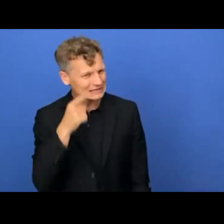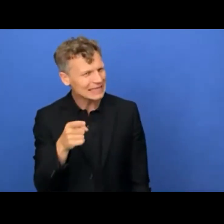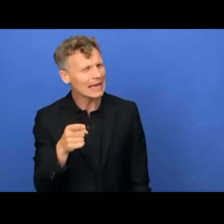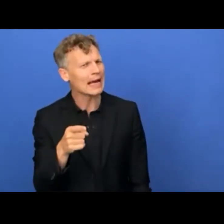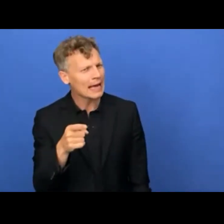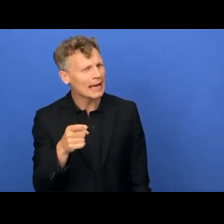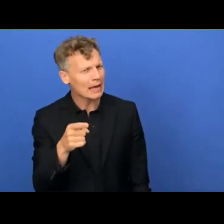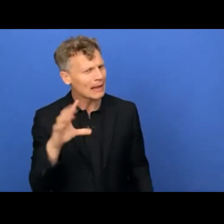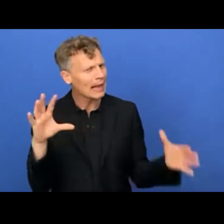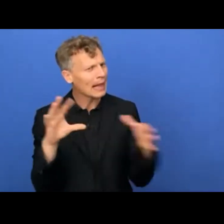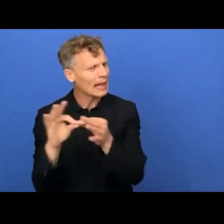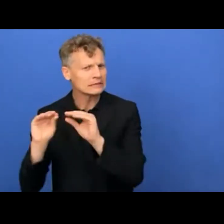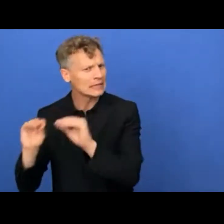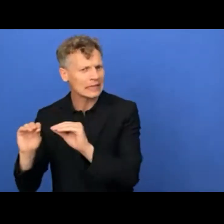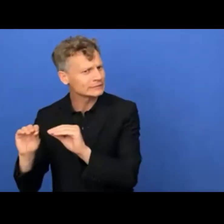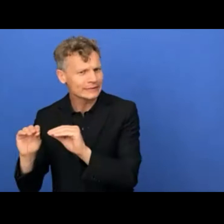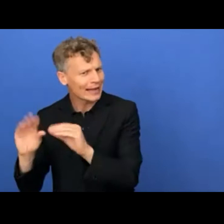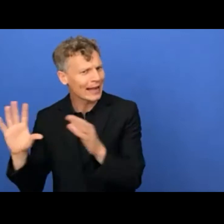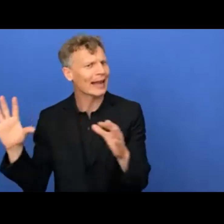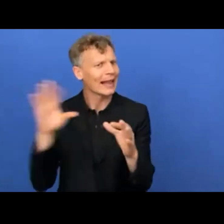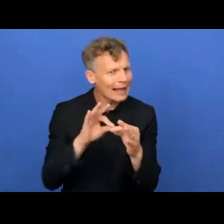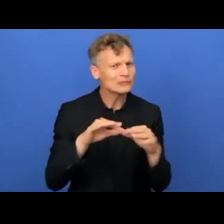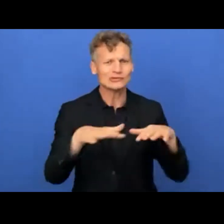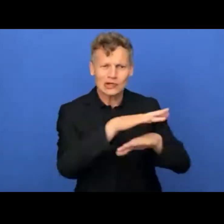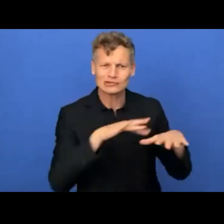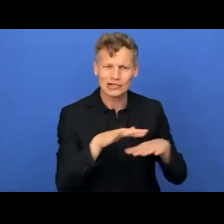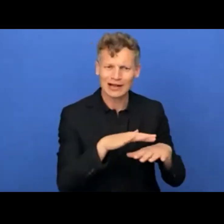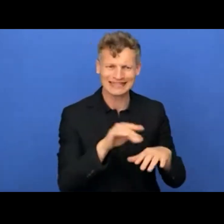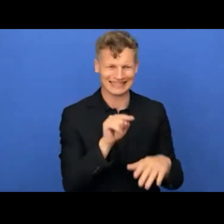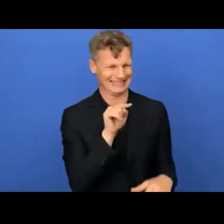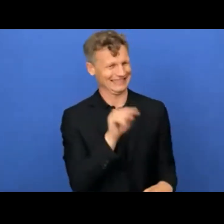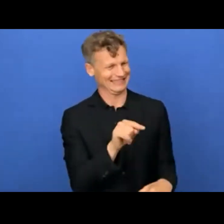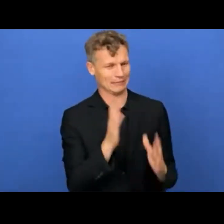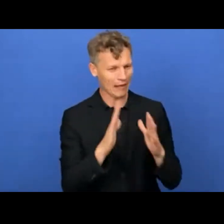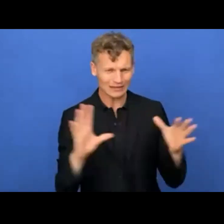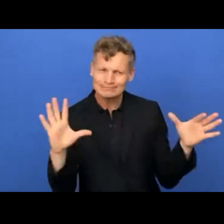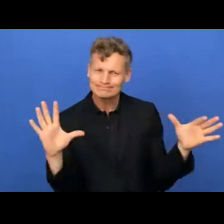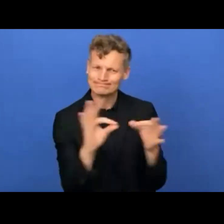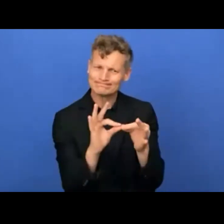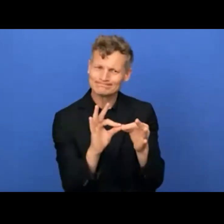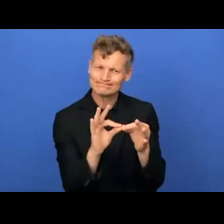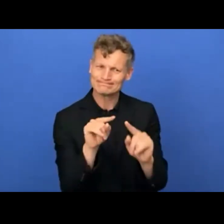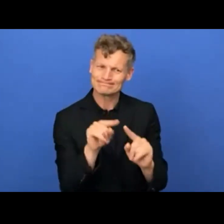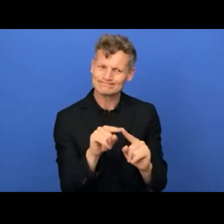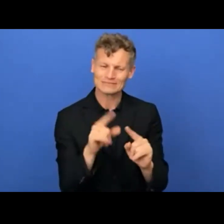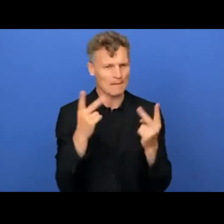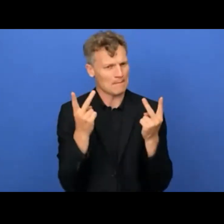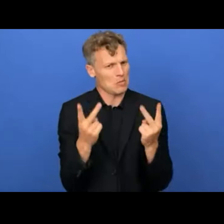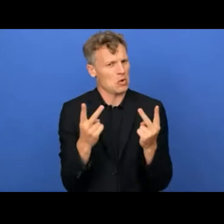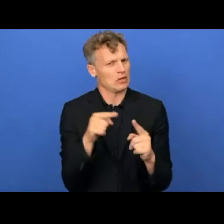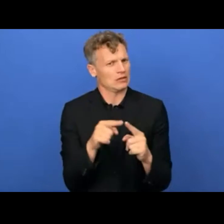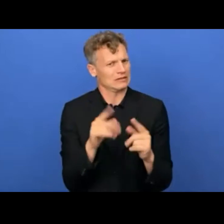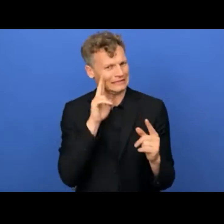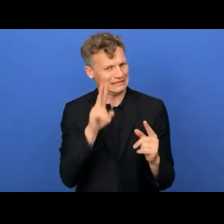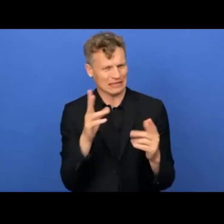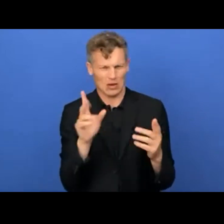Et donc, il faut mieux comprendre les points de transition où il doit y avoir une meilleure connexion, une meilleure transition. C'est